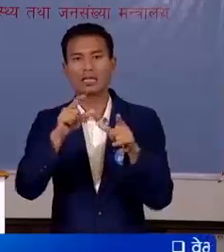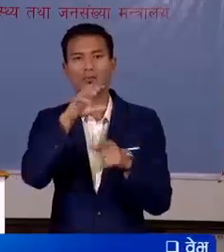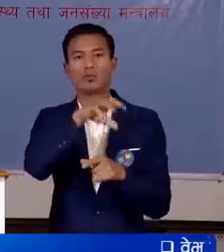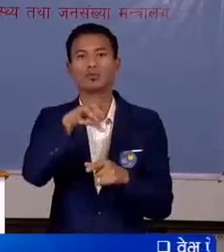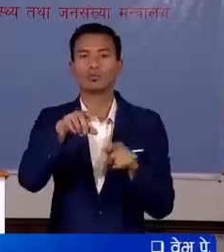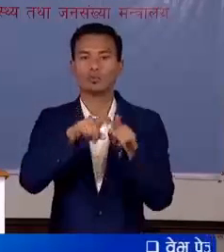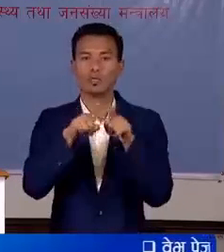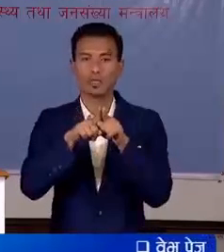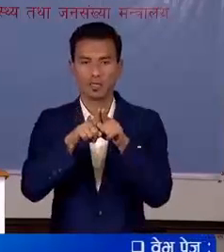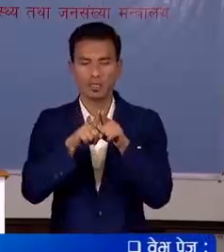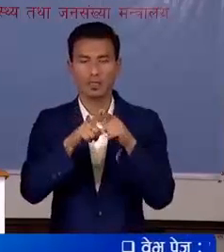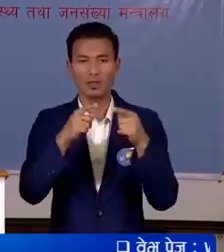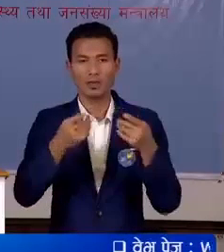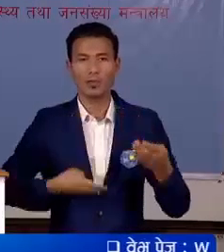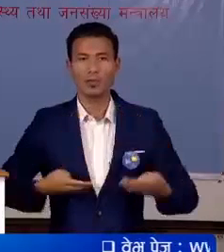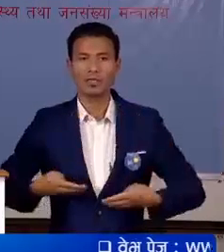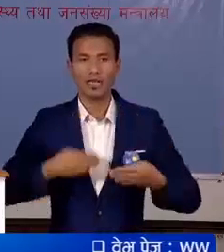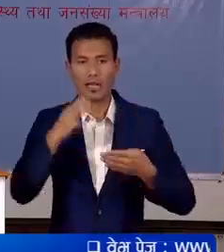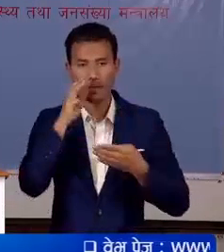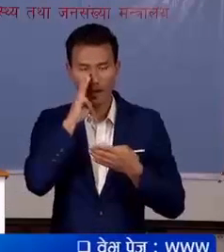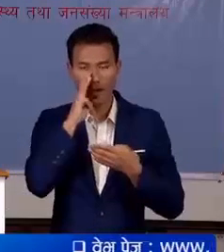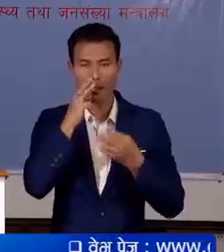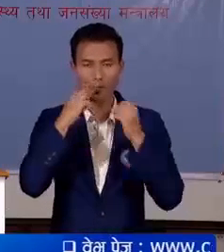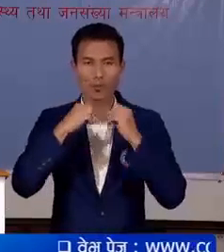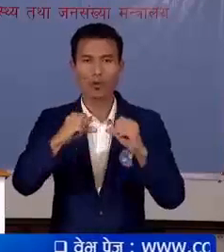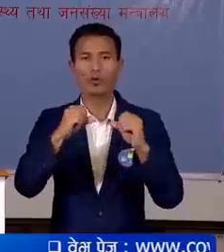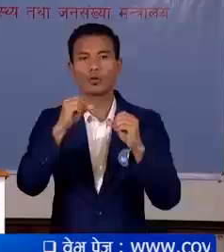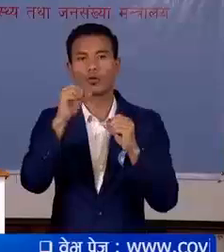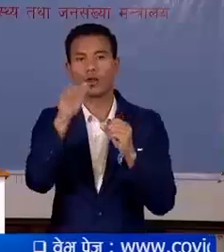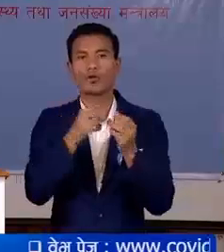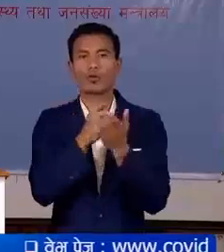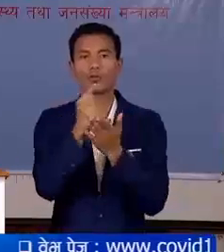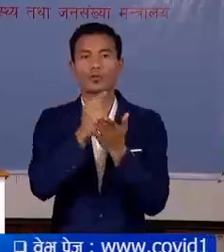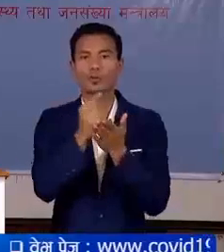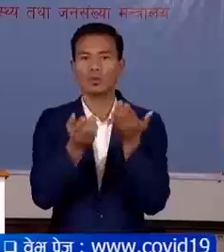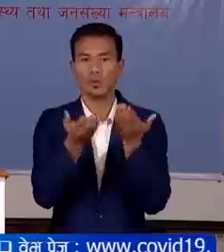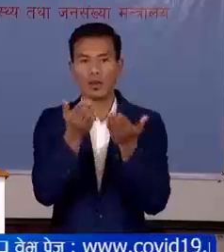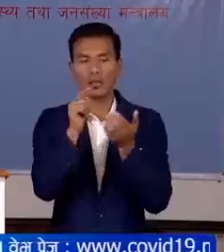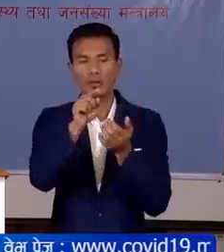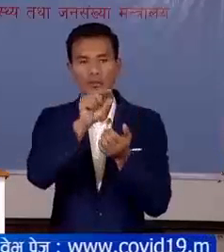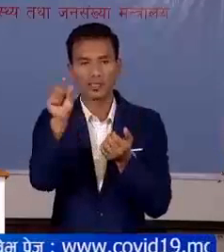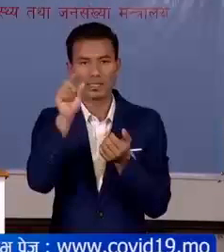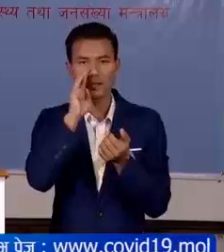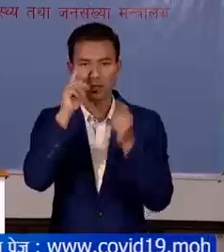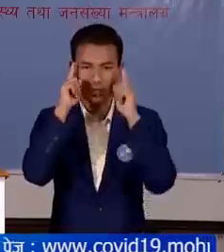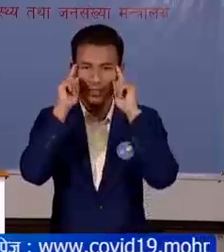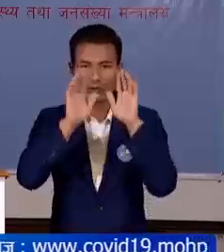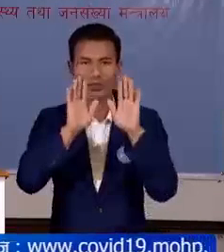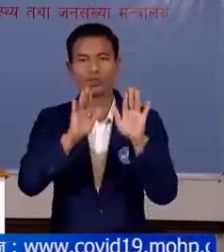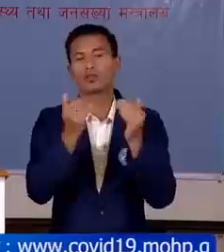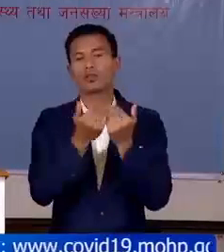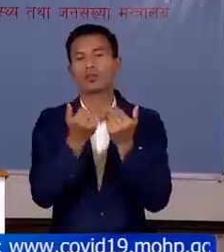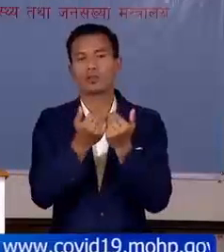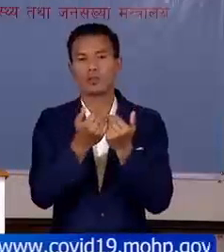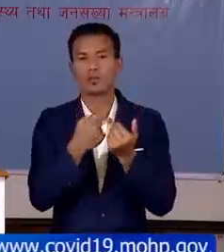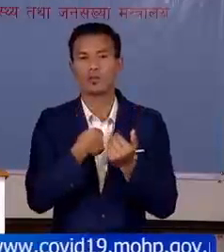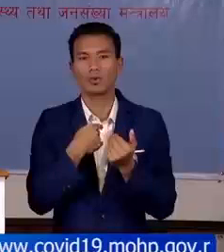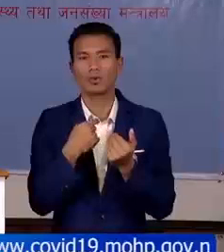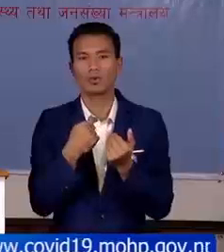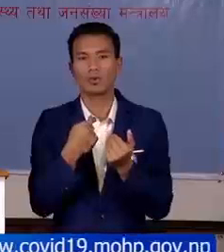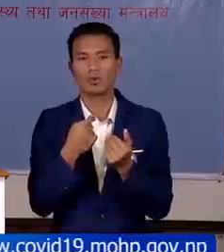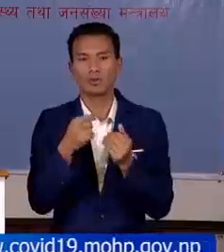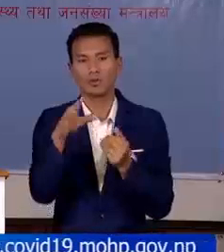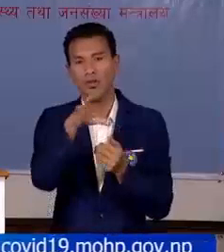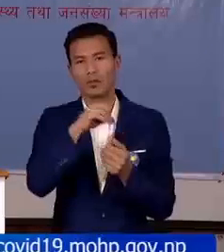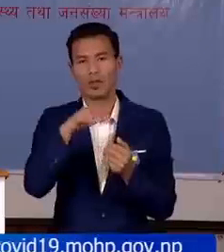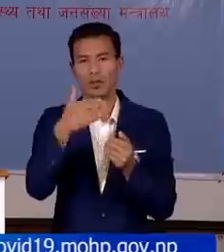पनी बजार में लियाएरा खसेही मारफद प्रयोगमा ल्यावनी प्रयास्मिनी गर्न सक्षन तेस तर्फ सच्चे द्रान पनी महा यारू